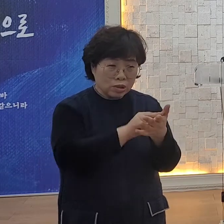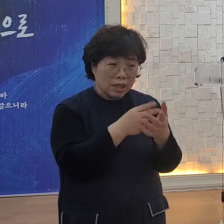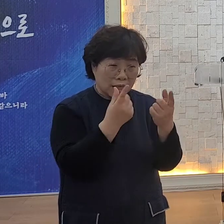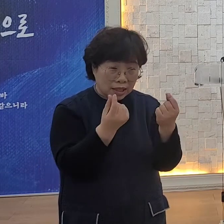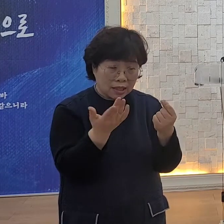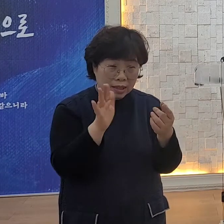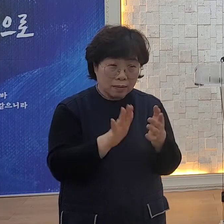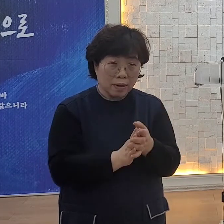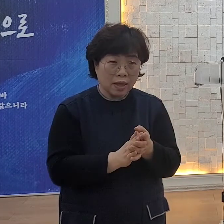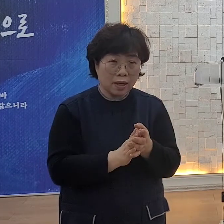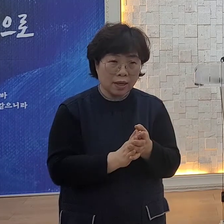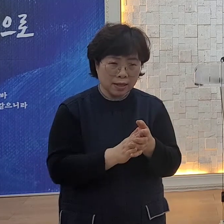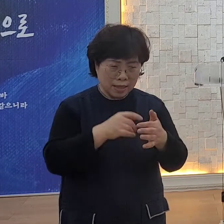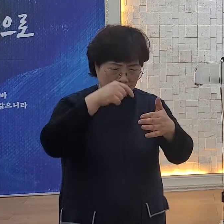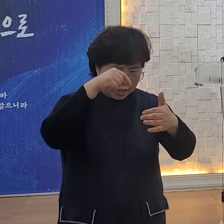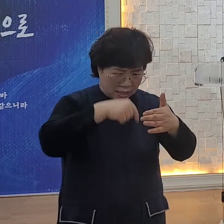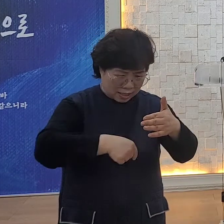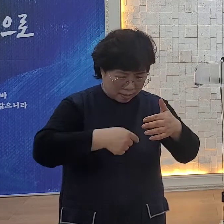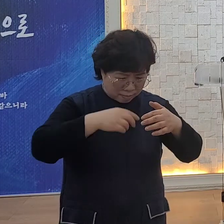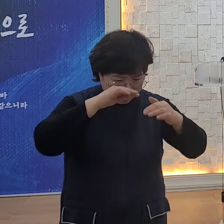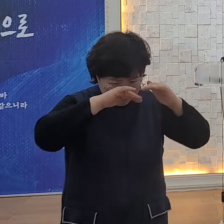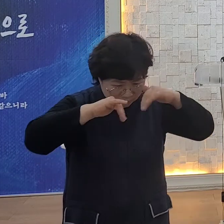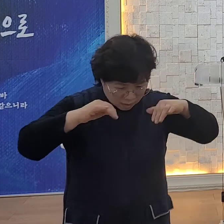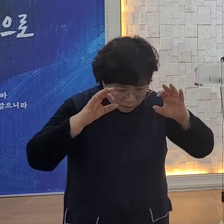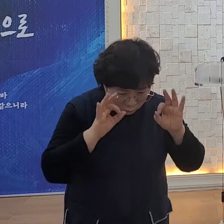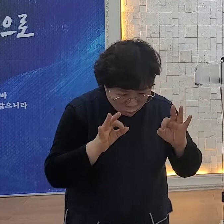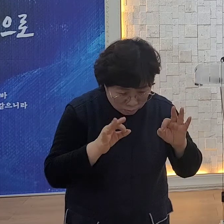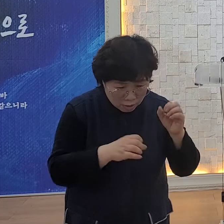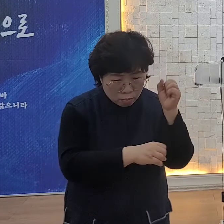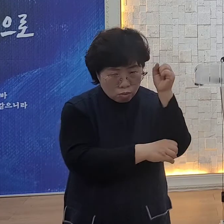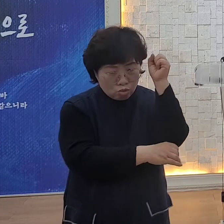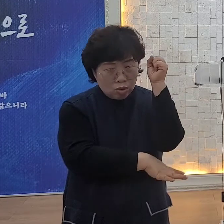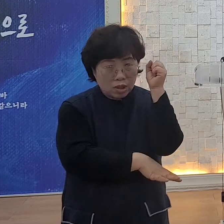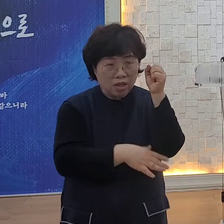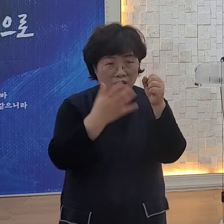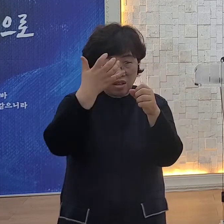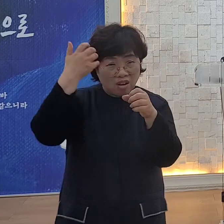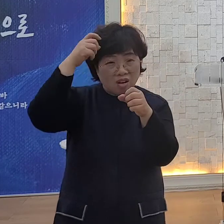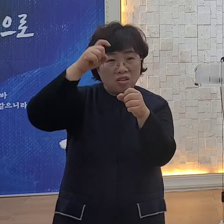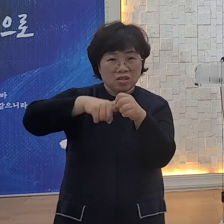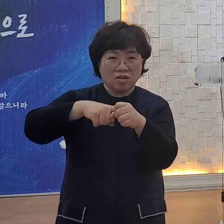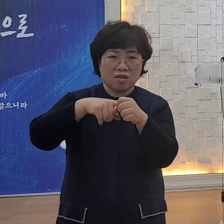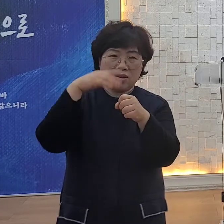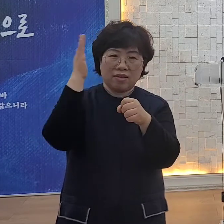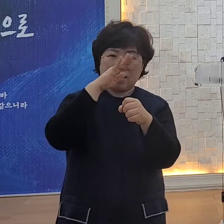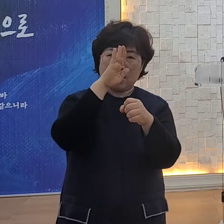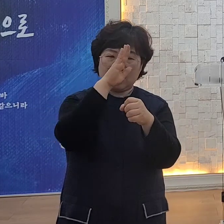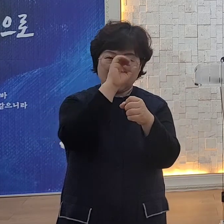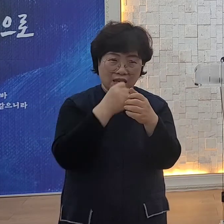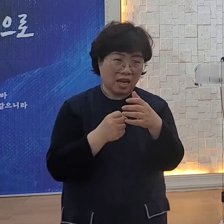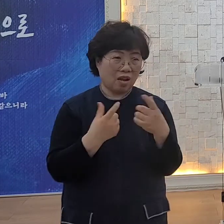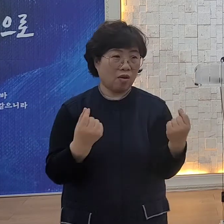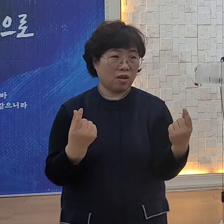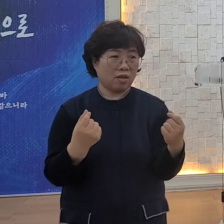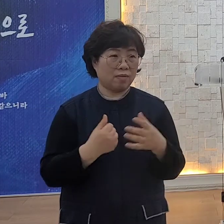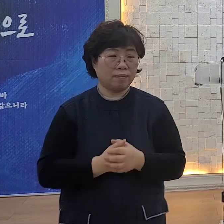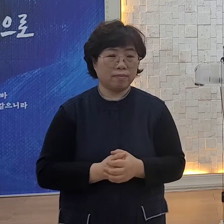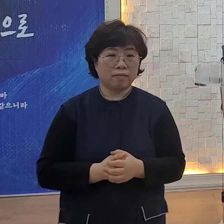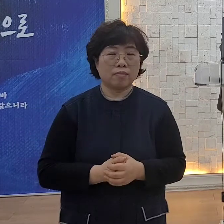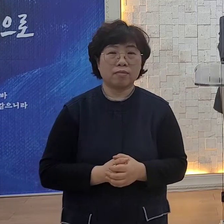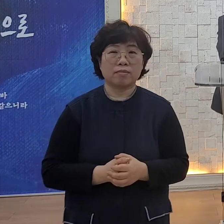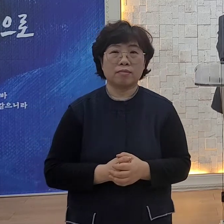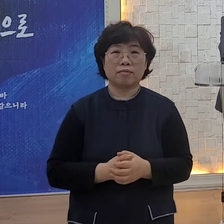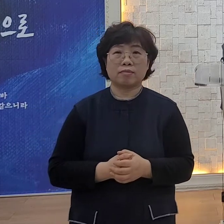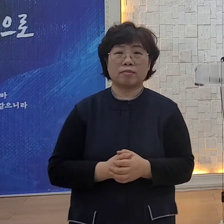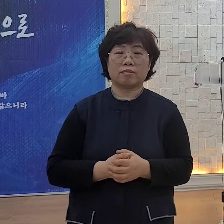보이지만 사실은 그 윤리적인 문제의 그 근본 뿌리는 바로 영적인 문제다라는 것을 기억해야 됩니다.